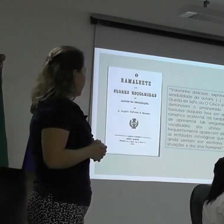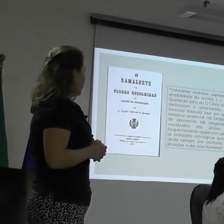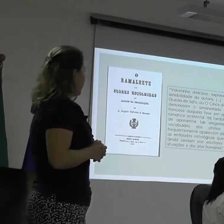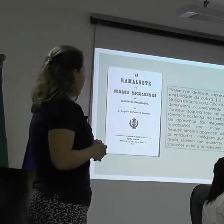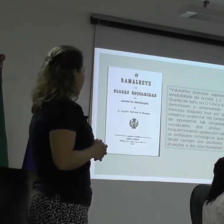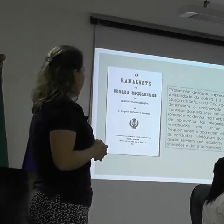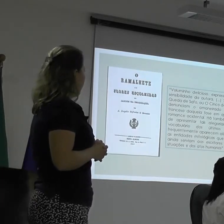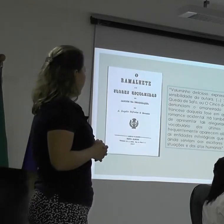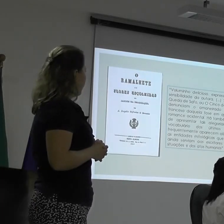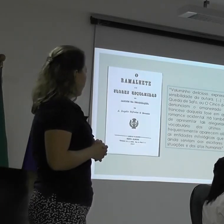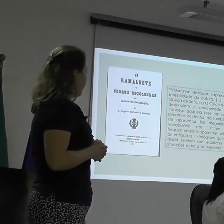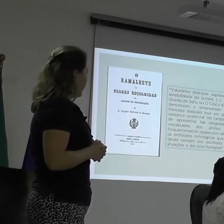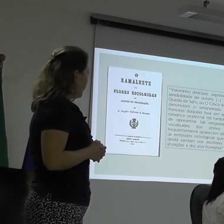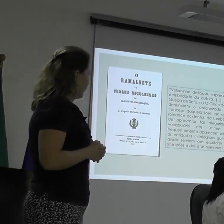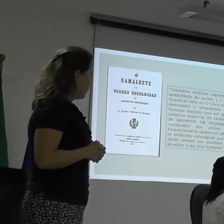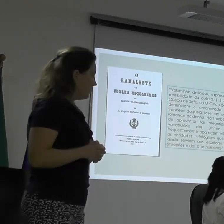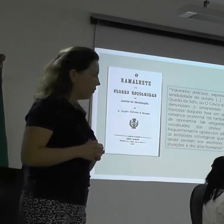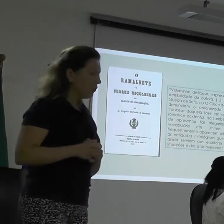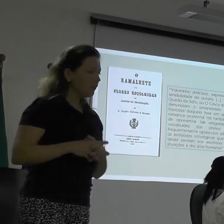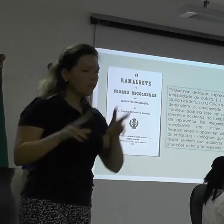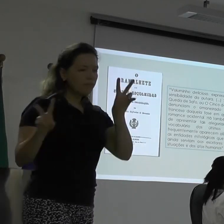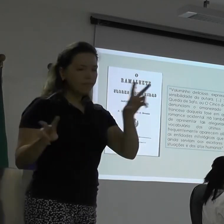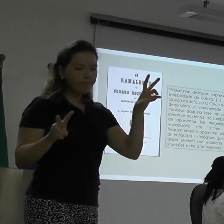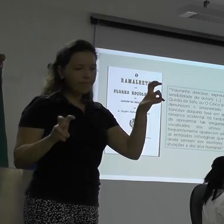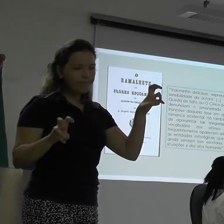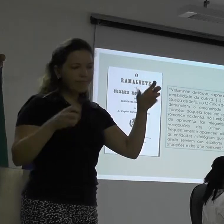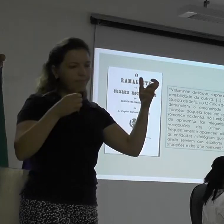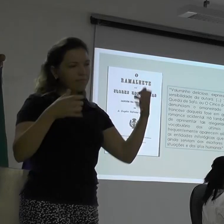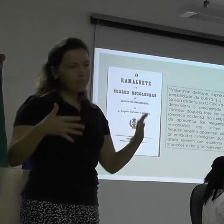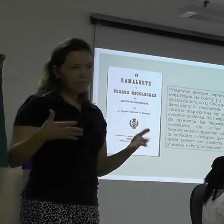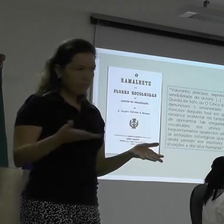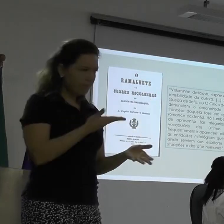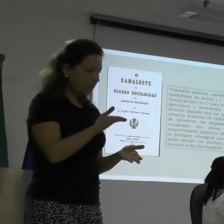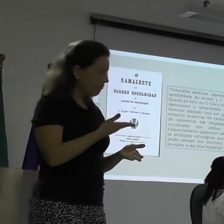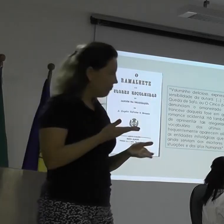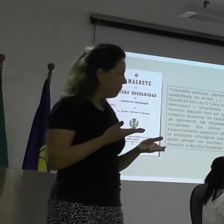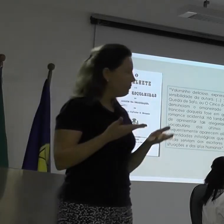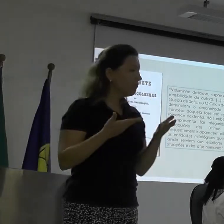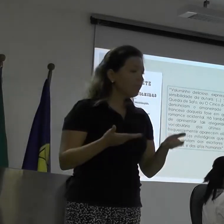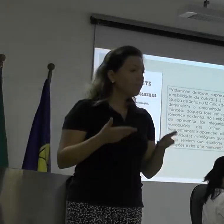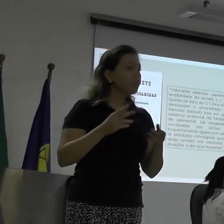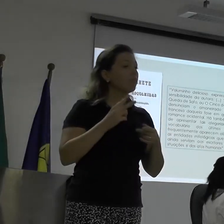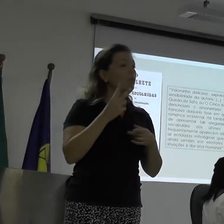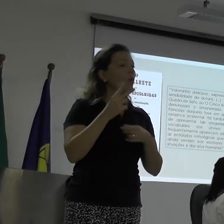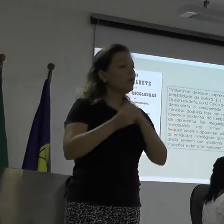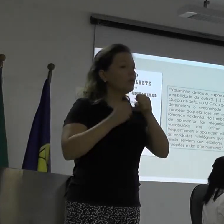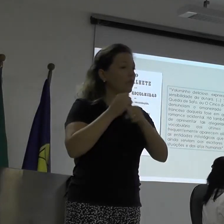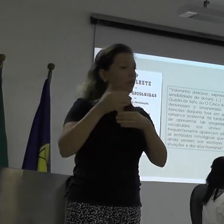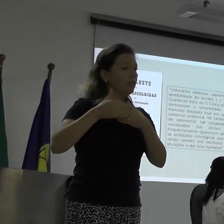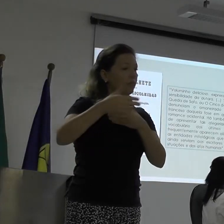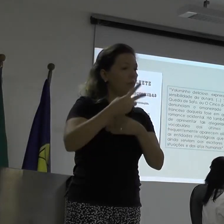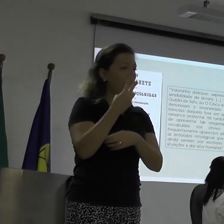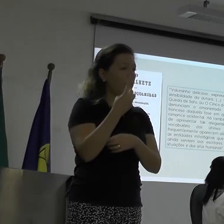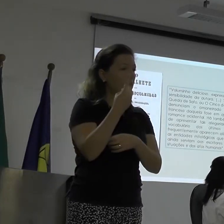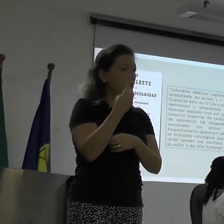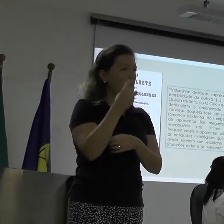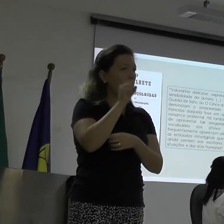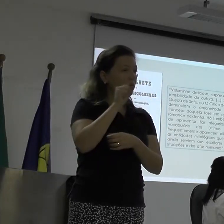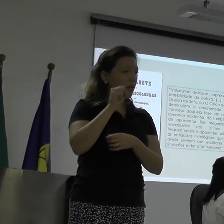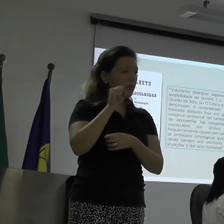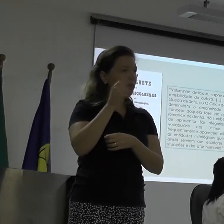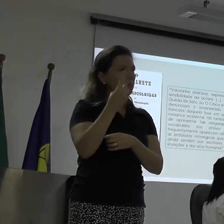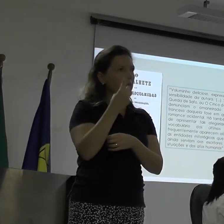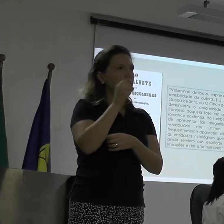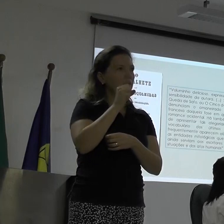para traduzir a fatalidade das situações e dos atos humanos. 2 anos depois, em